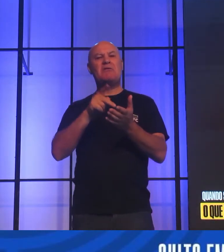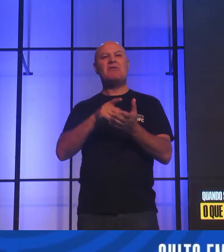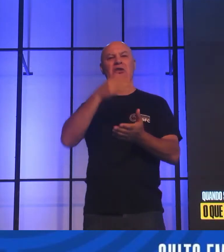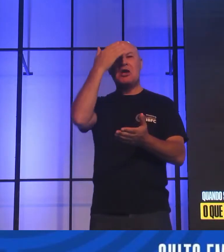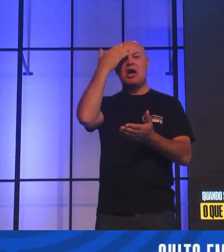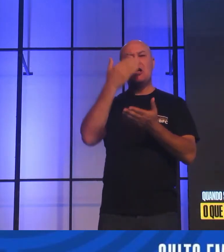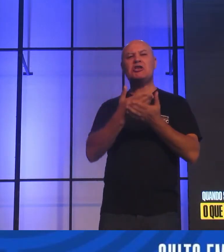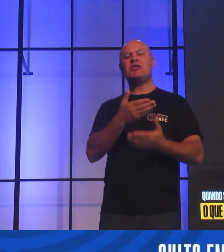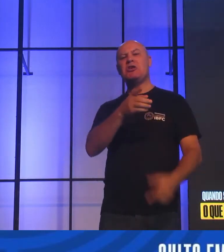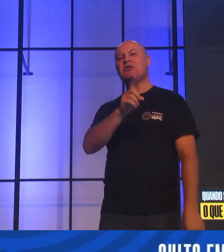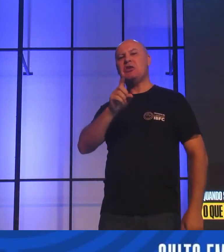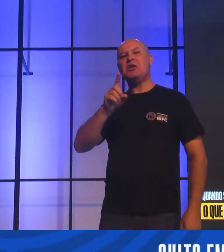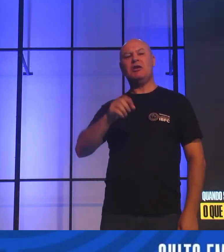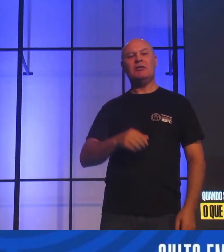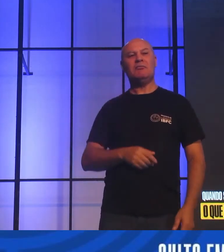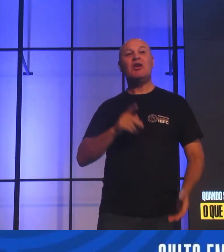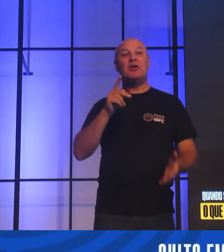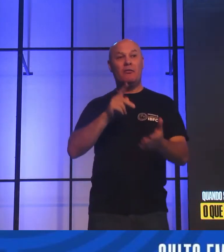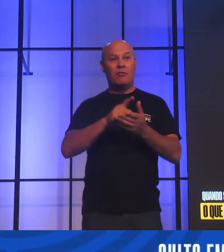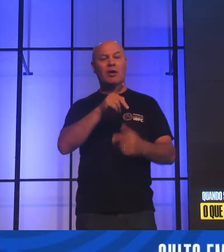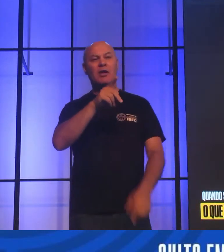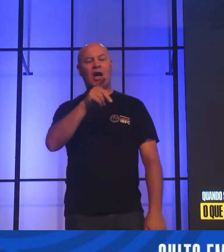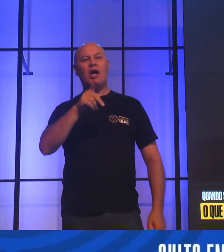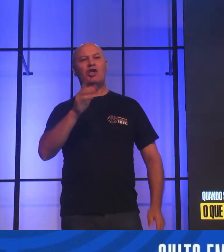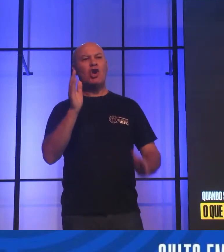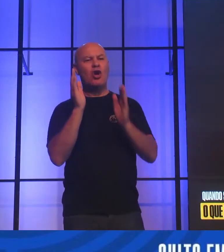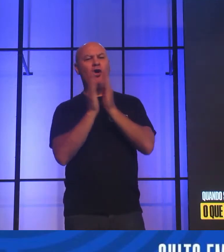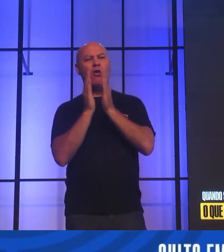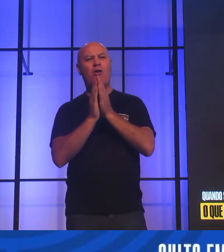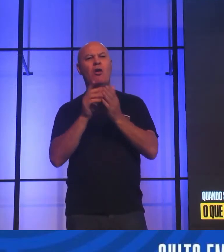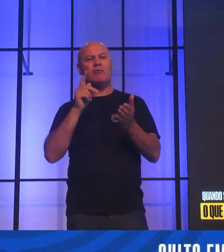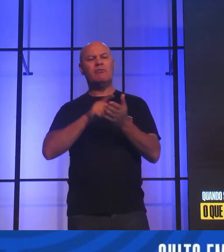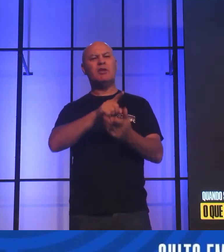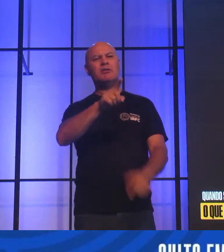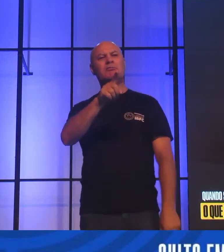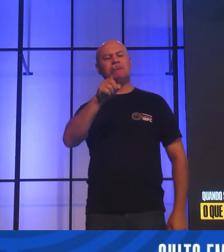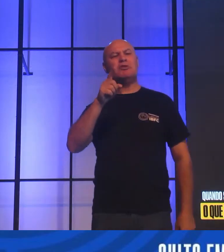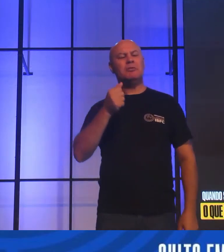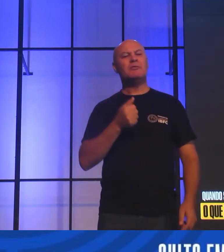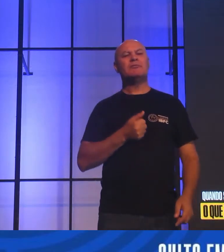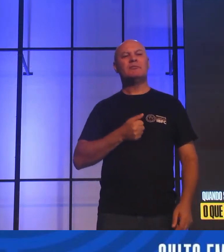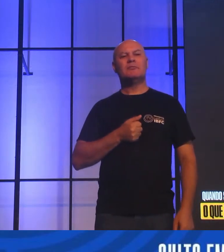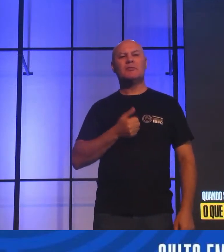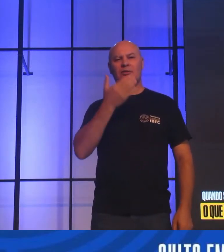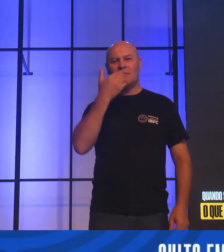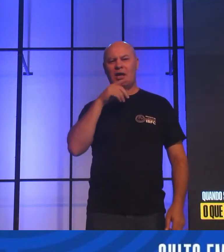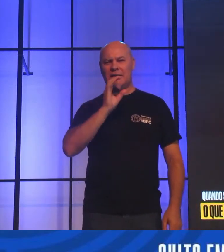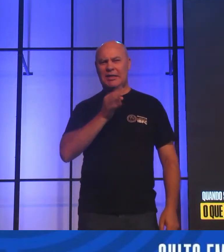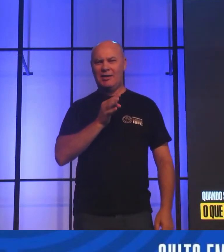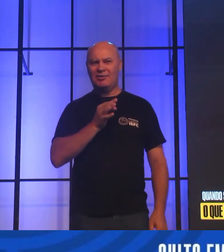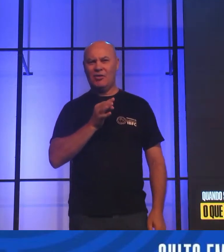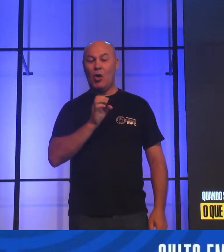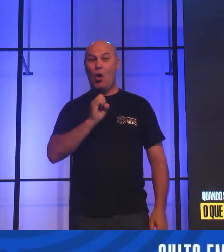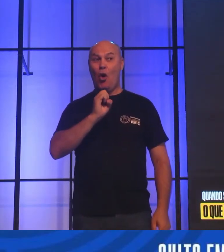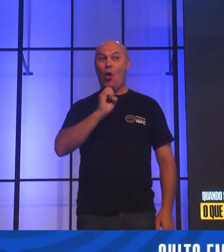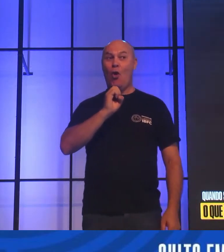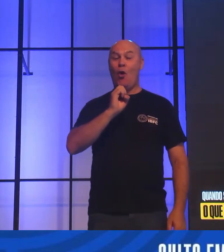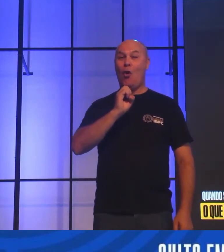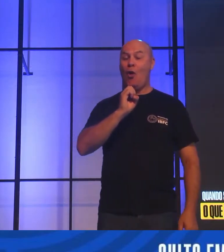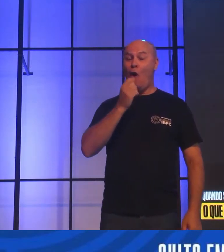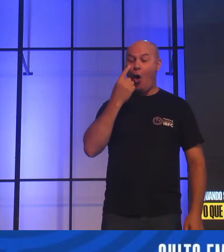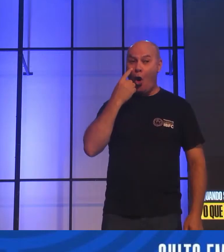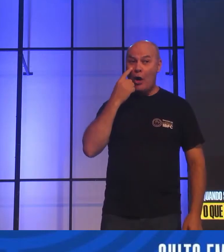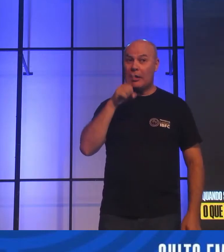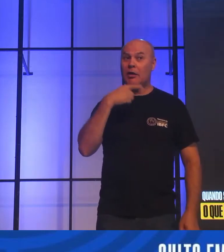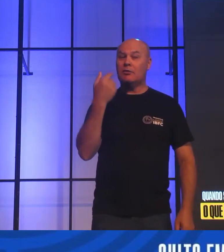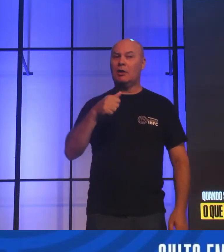Deus, descansam em Deus e na sua palavra. Gente, vamos ser honestos. As nossas